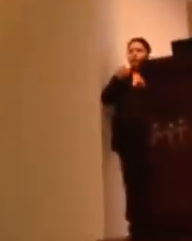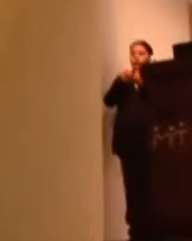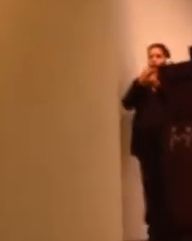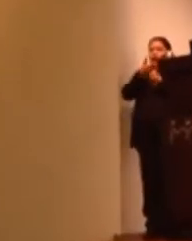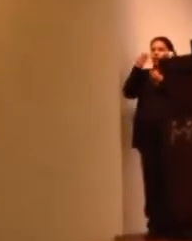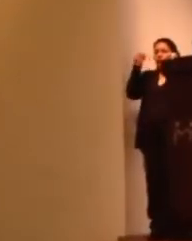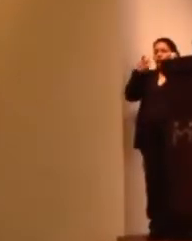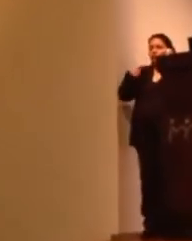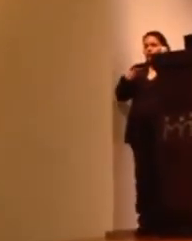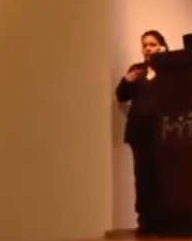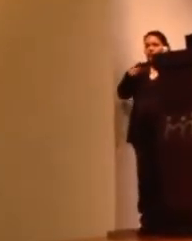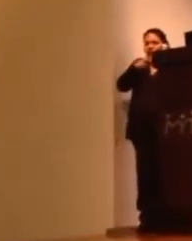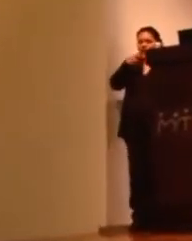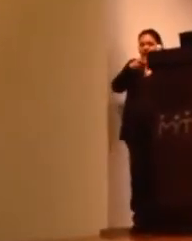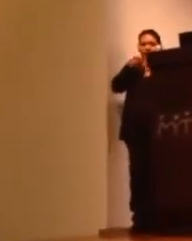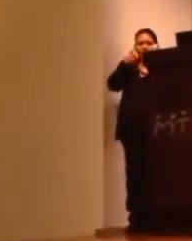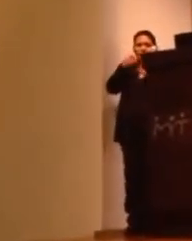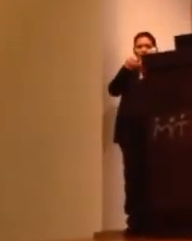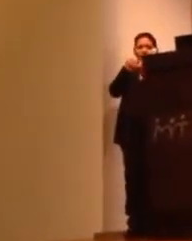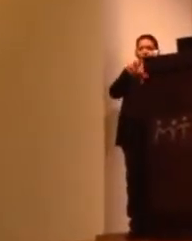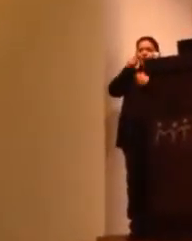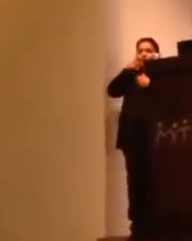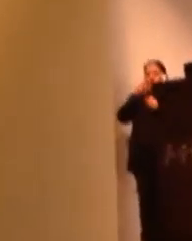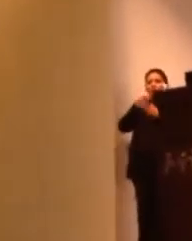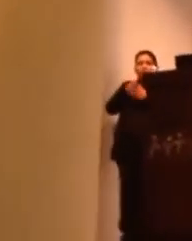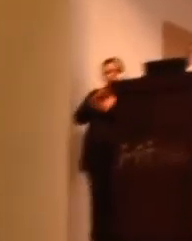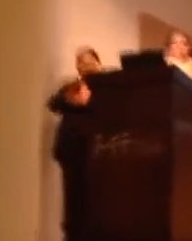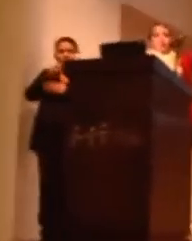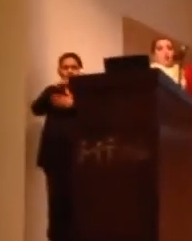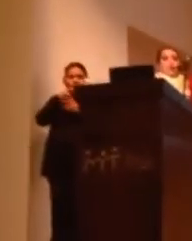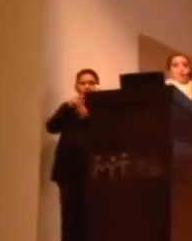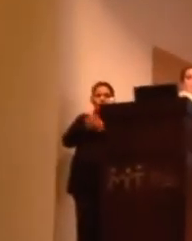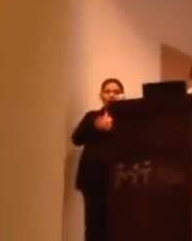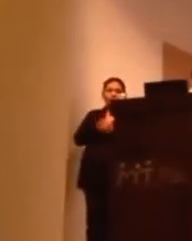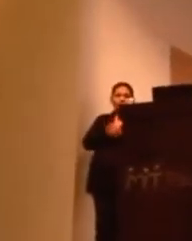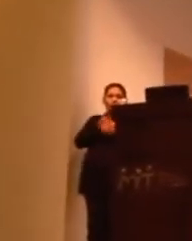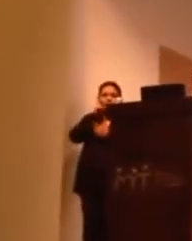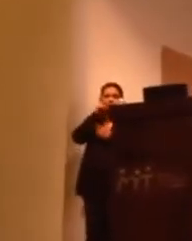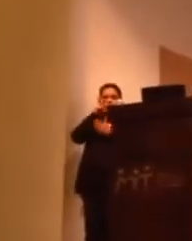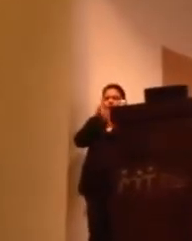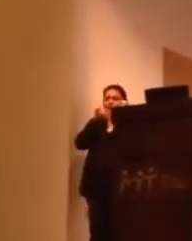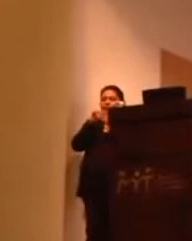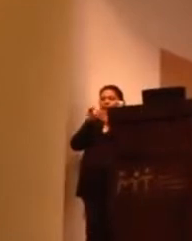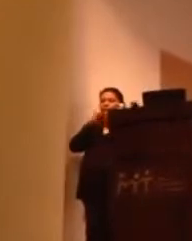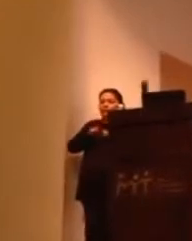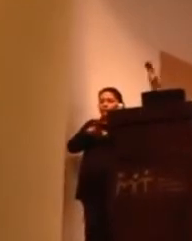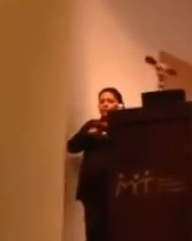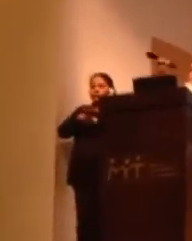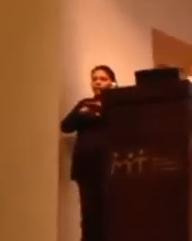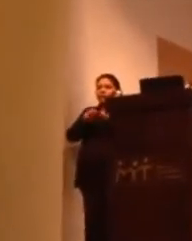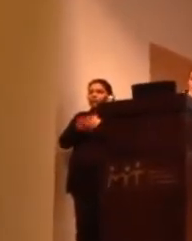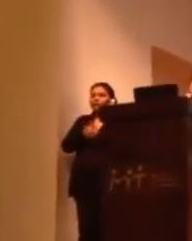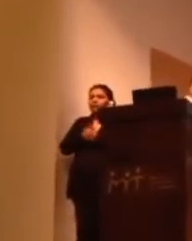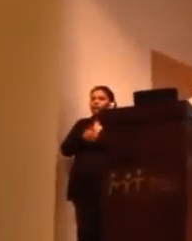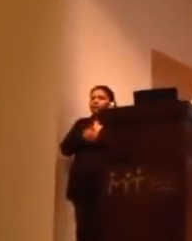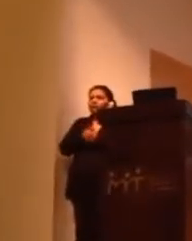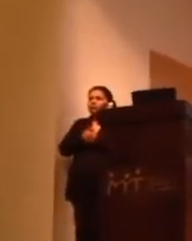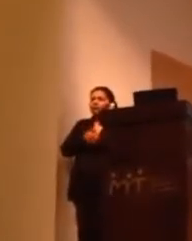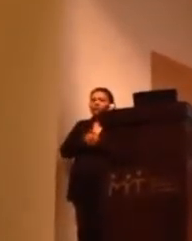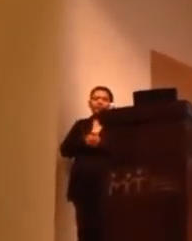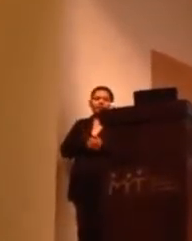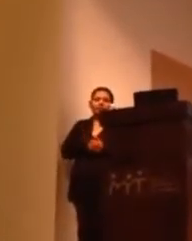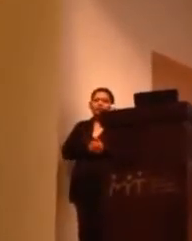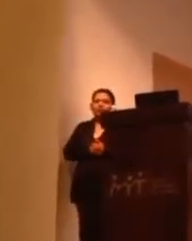ansiosos en el macrocerebral están alterados en esta parte rosita que vemos. Ahora sí. Sí,